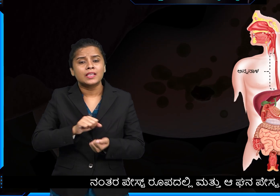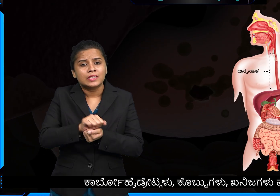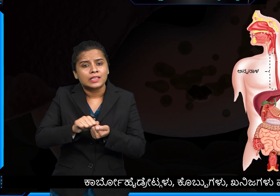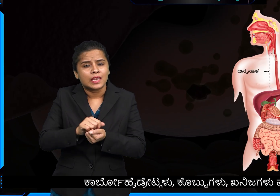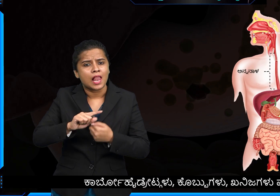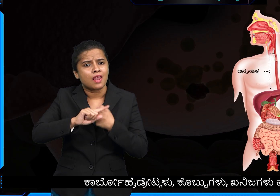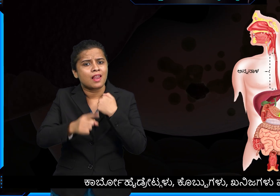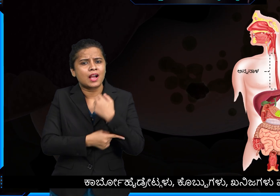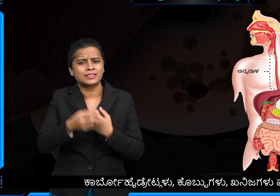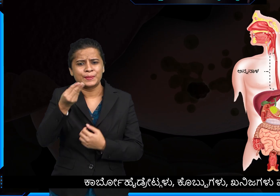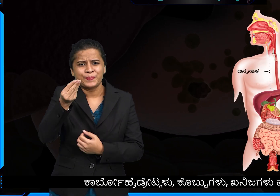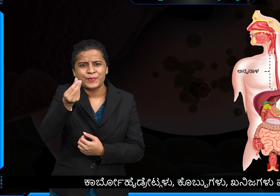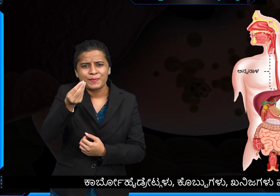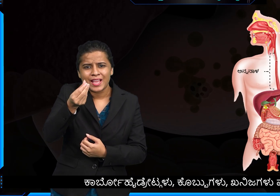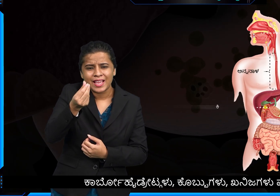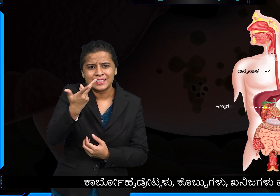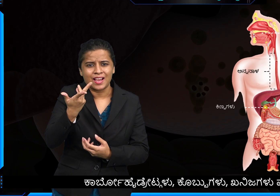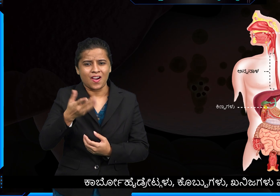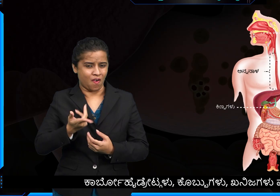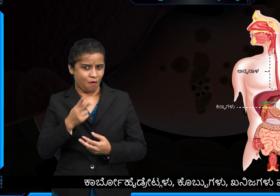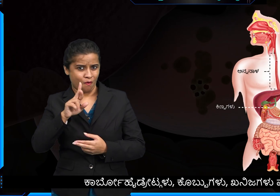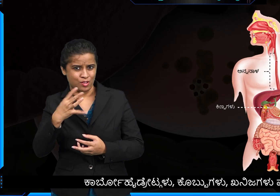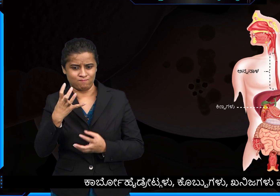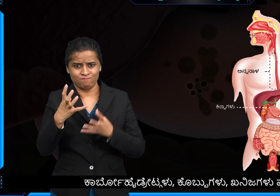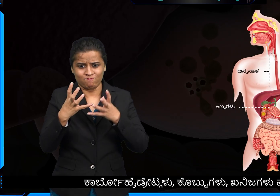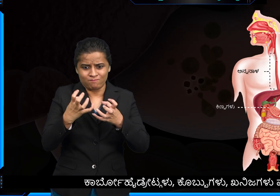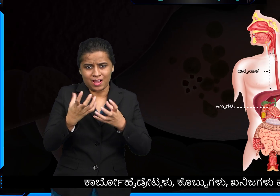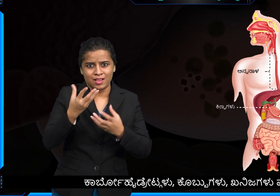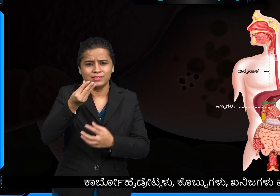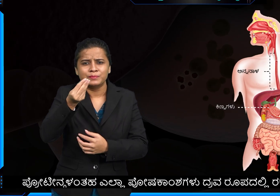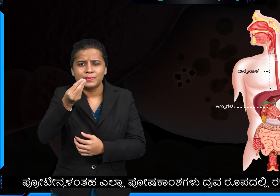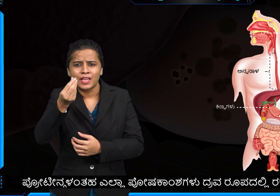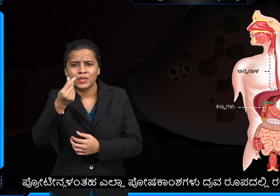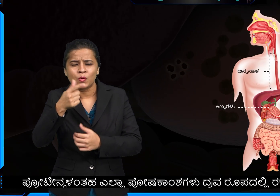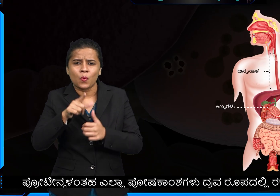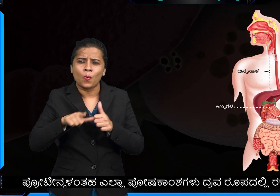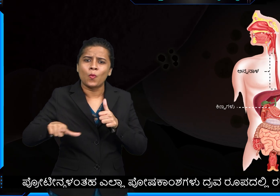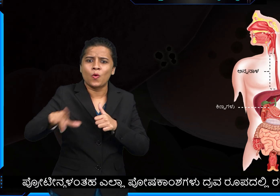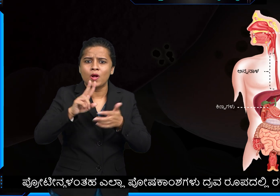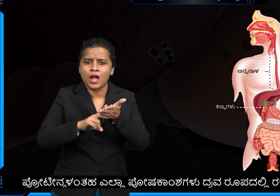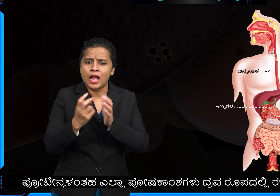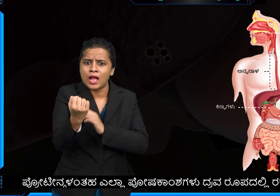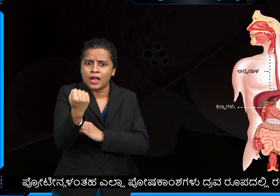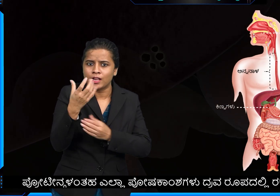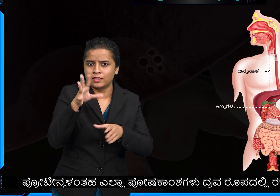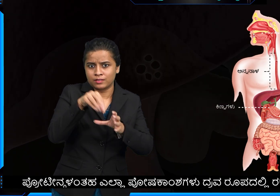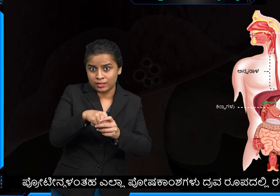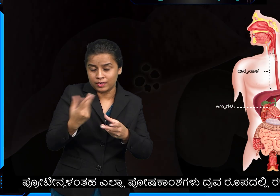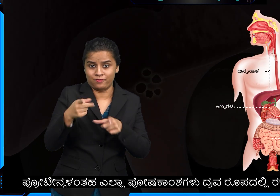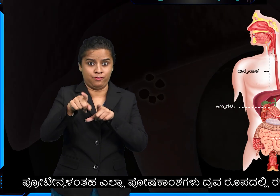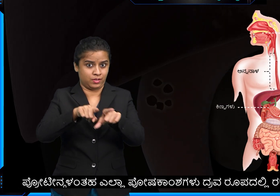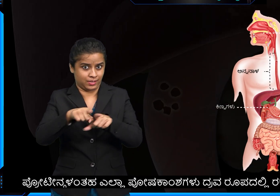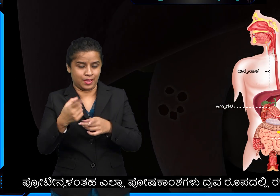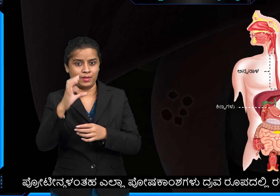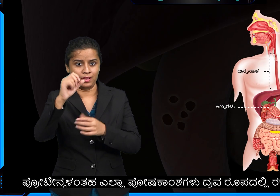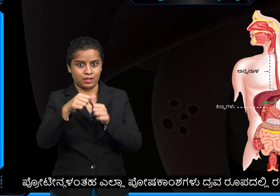ಪೇಸ್ಟ್ನಲ್ಲಿ ಕಾರ್ಬೋಹೈಡ್ರೇಟ್ಗಳು, ಕೊಬ್ಬುಗಳು, ಖನಿಜಗಳು ಮತ್ತು ಪ್ರೋಟೀನ್ಗಳಂತಹ ಎಲ್ಲಾ